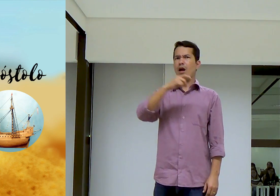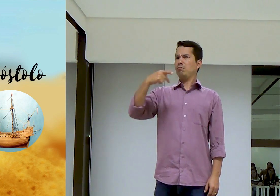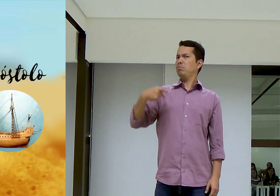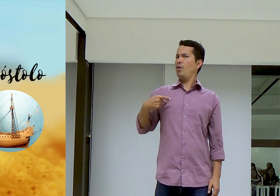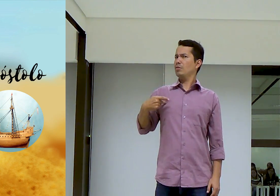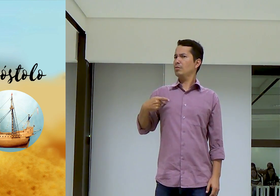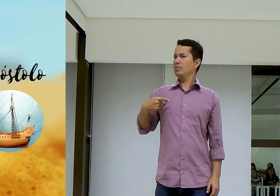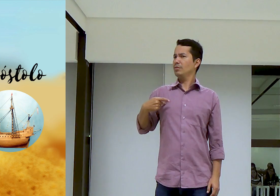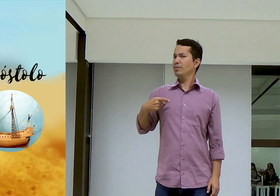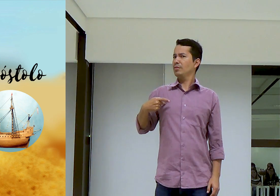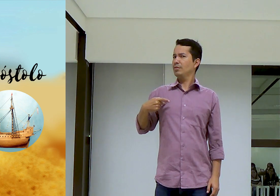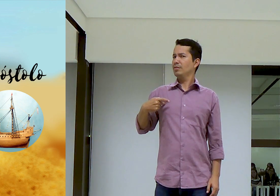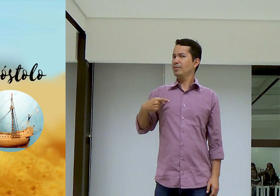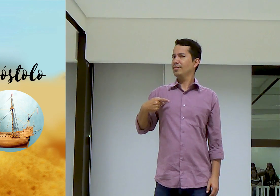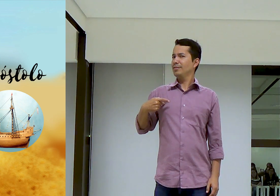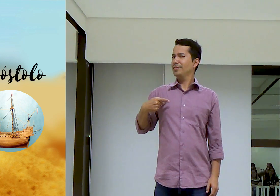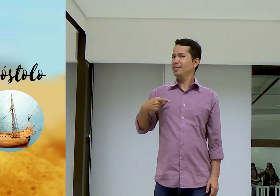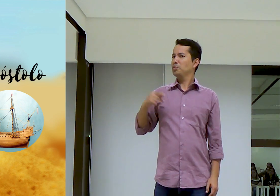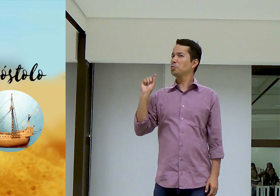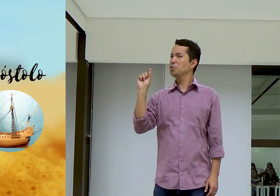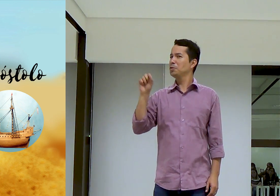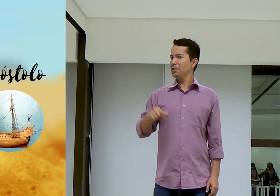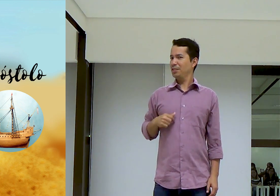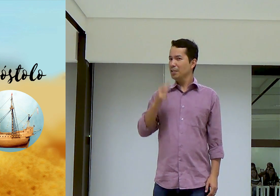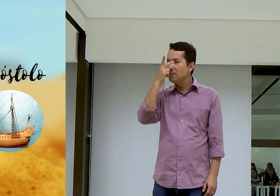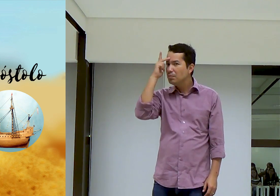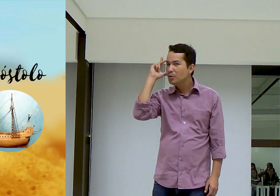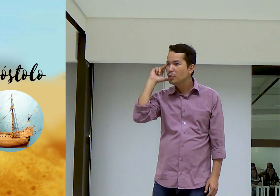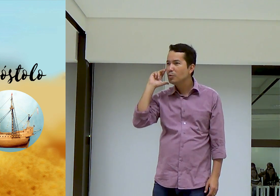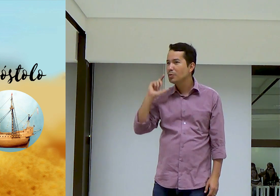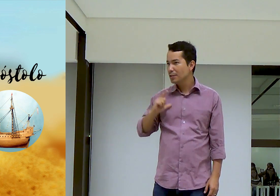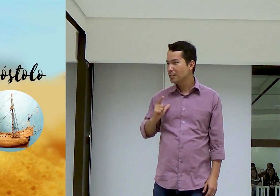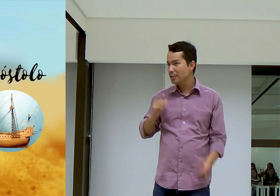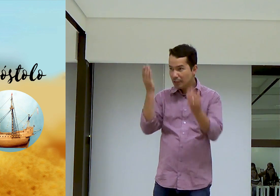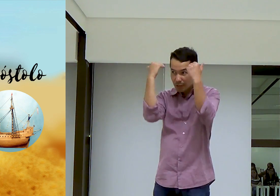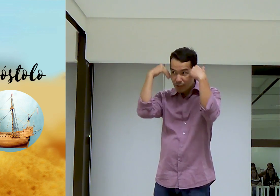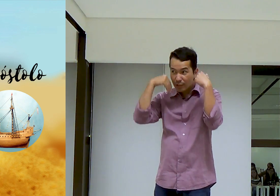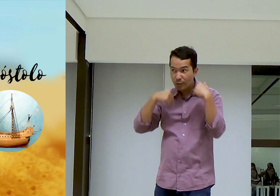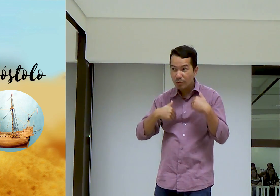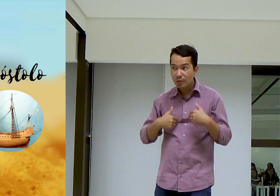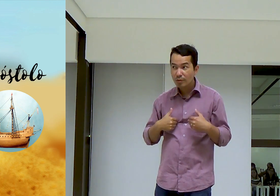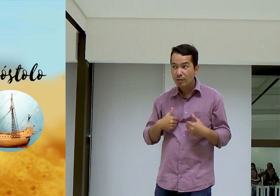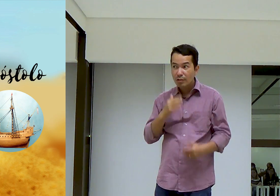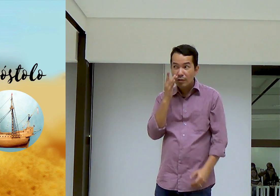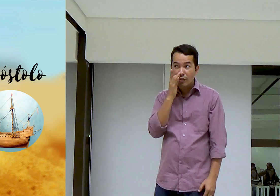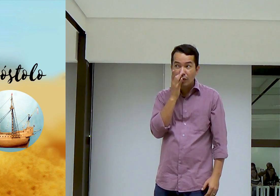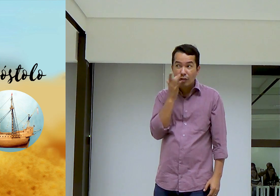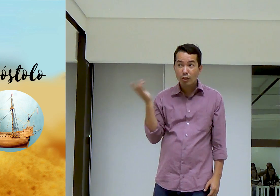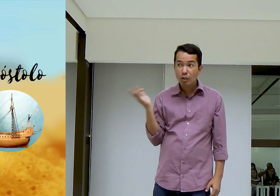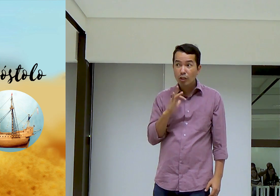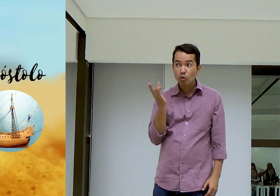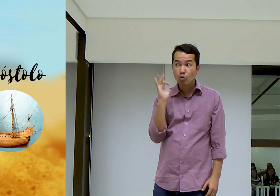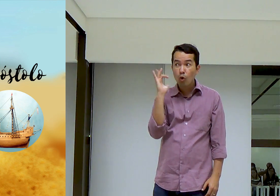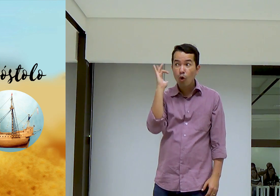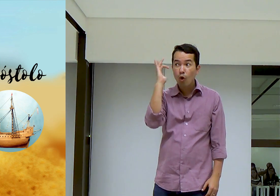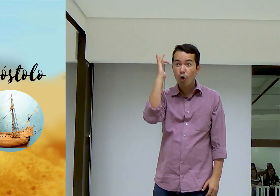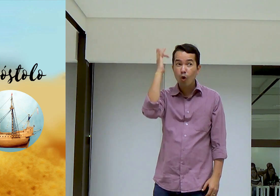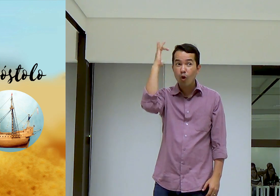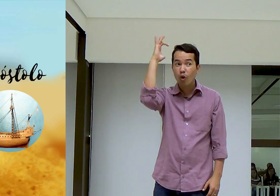aí a gente usa hoje essa palavra, apóstolo, esse sinal. O que é essa pessoa, apóstolo? Ela